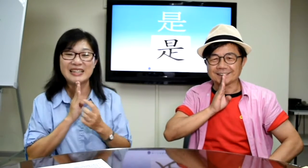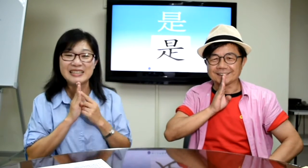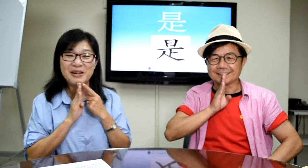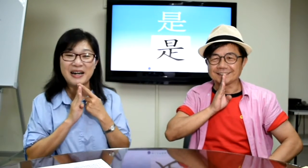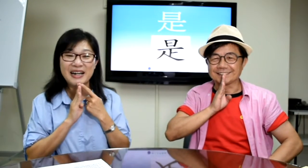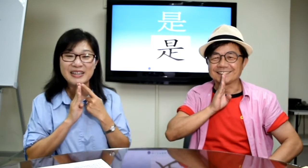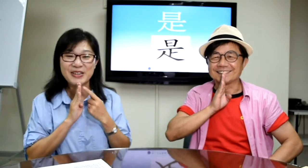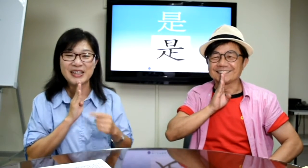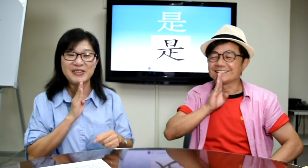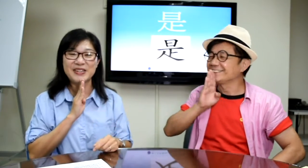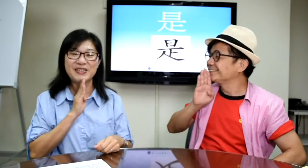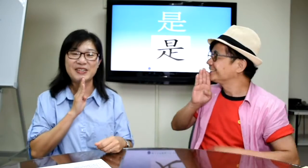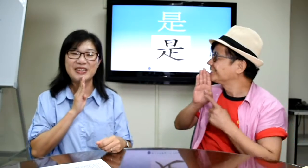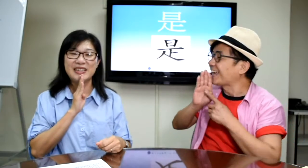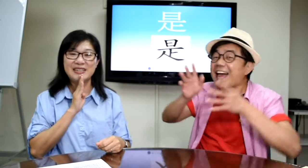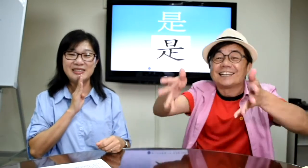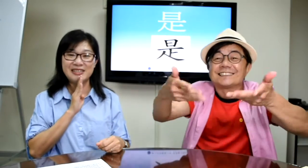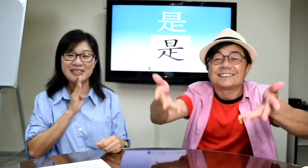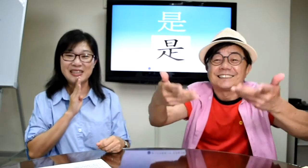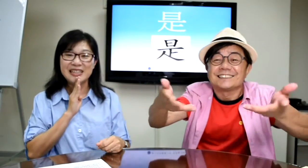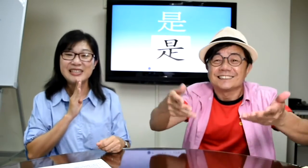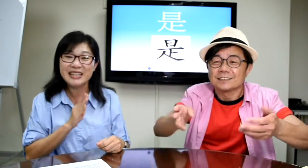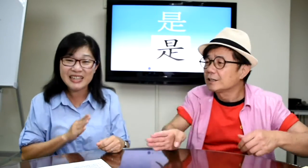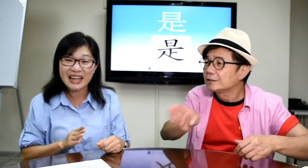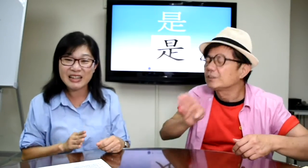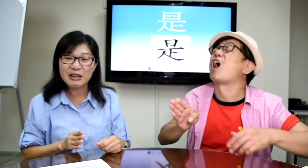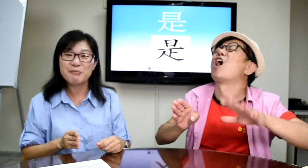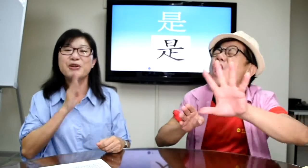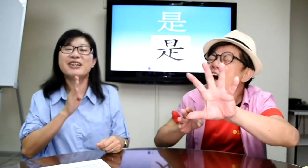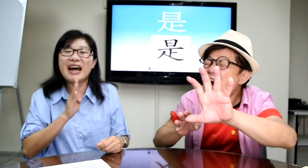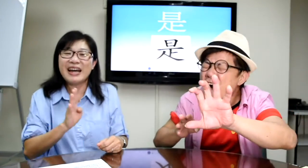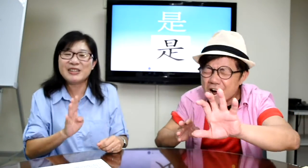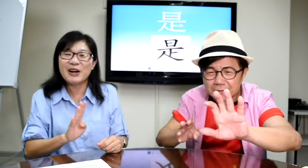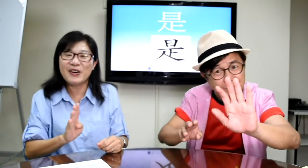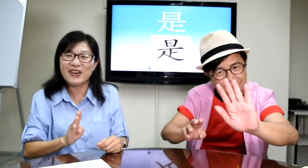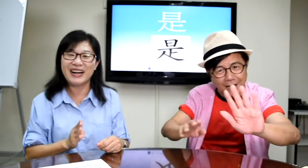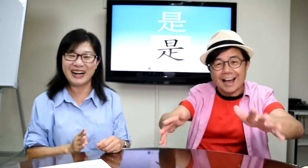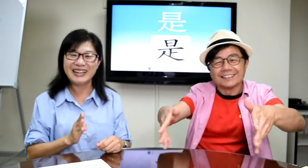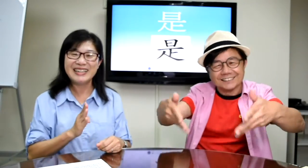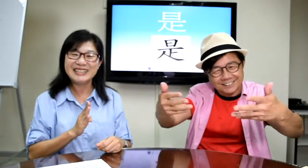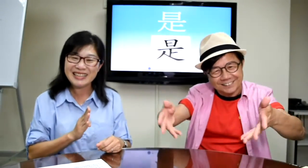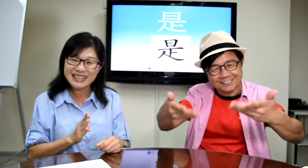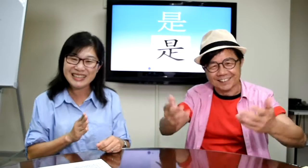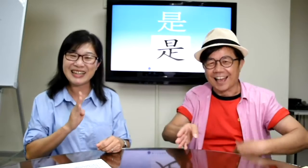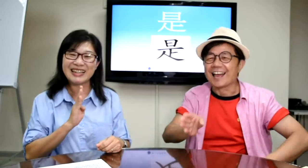下巴，对，是，轻一点，不用太痛，轻一点，